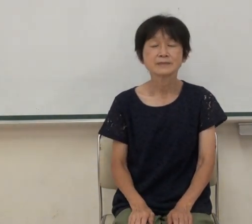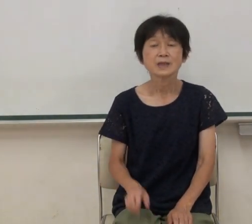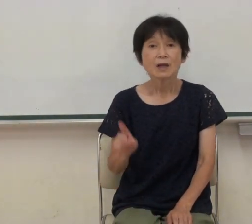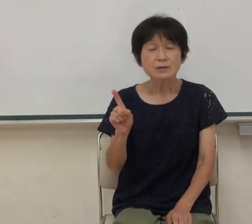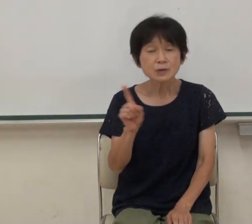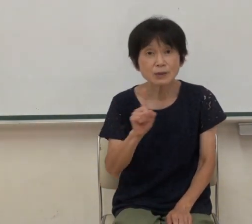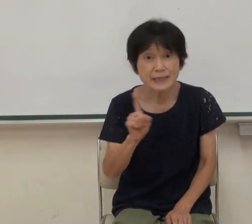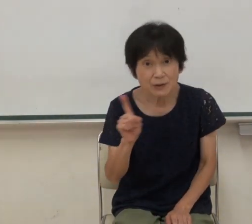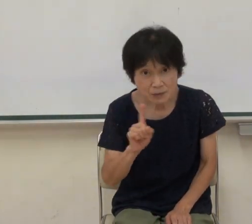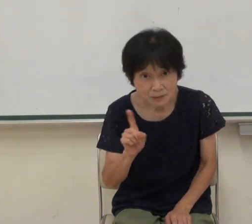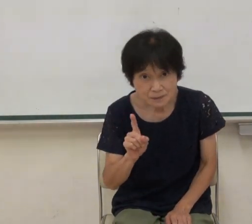どうしたの？